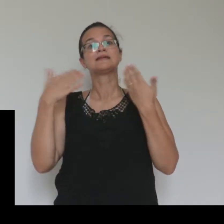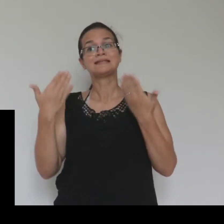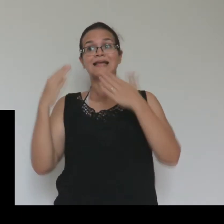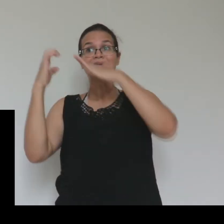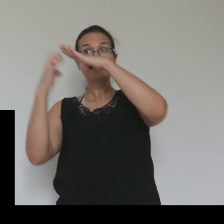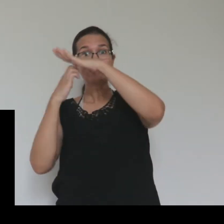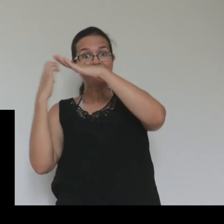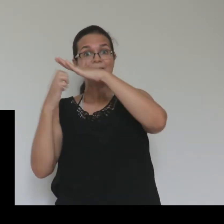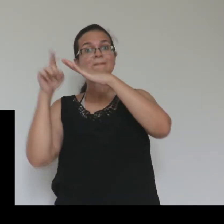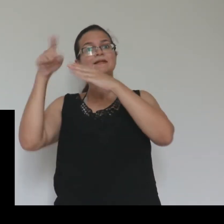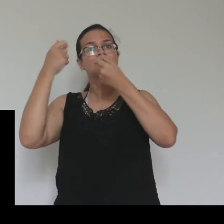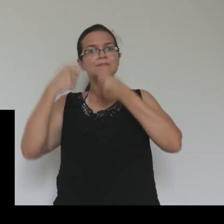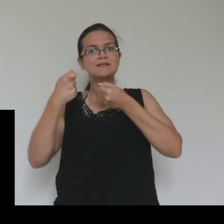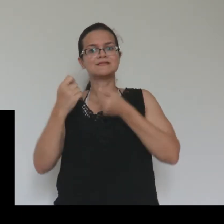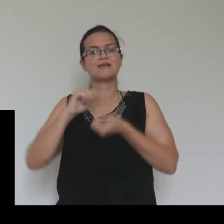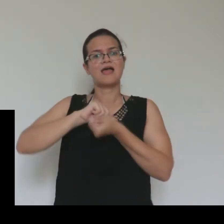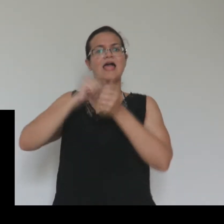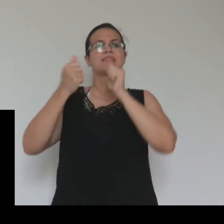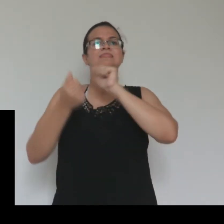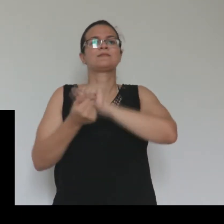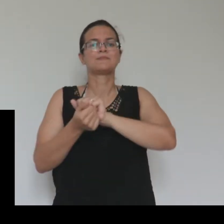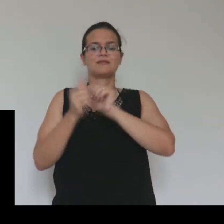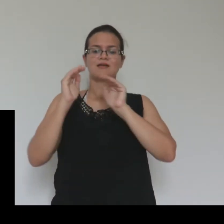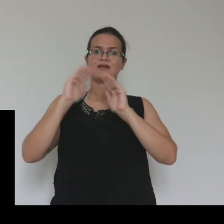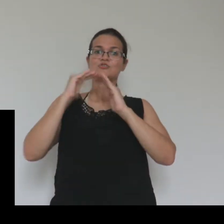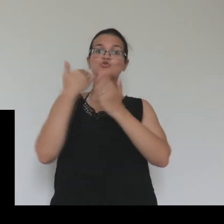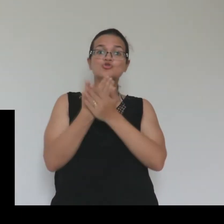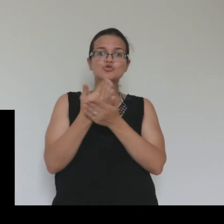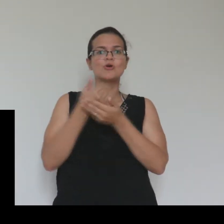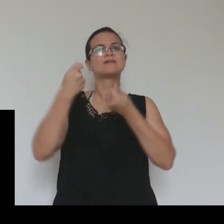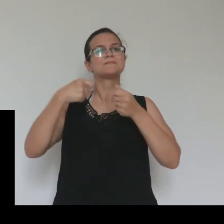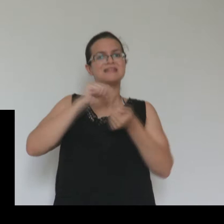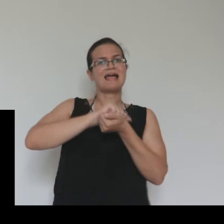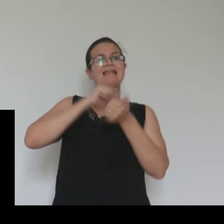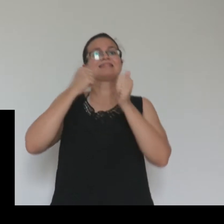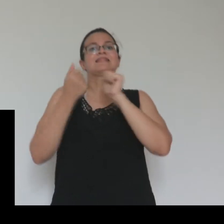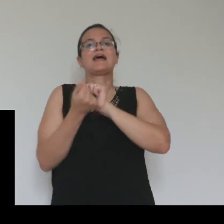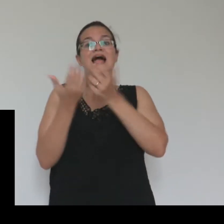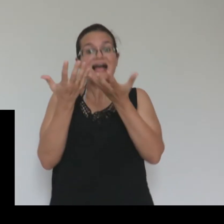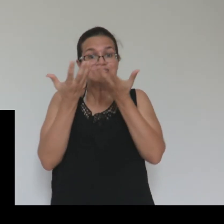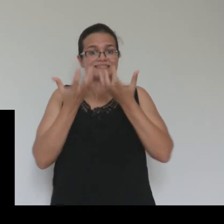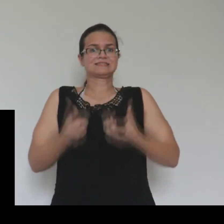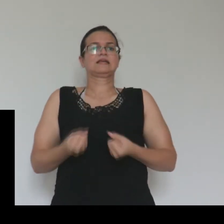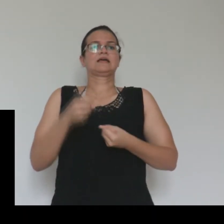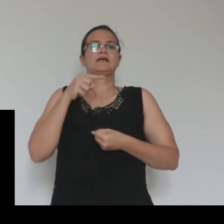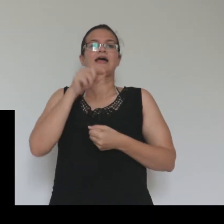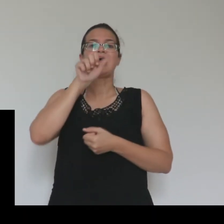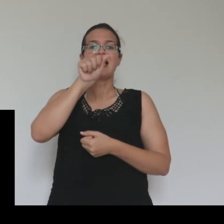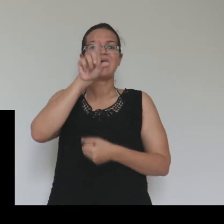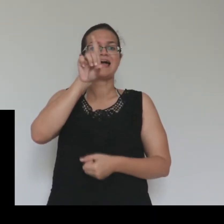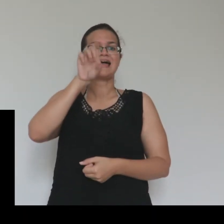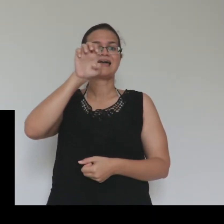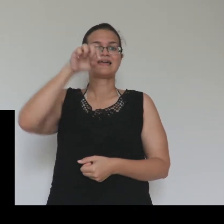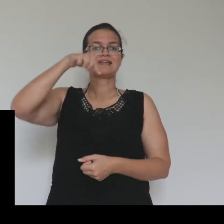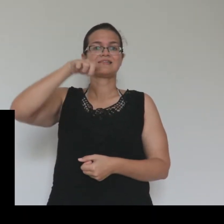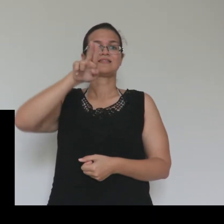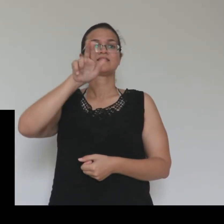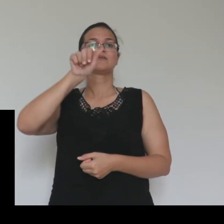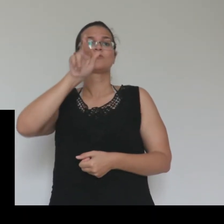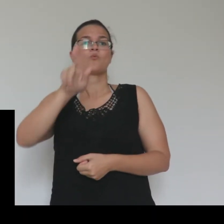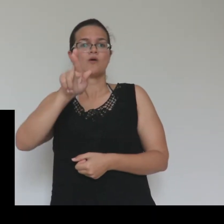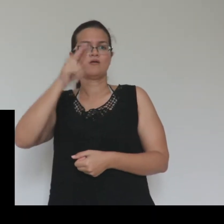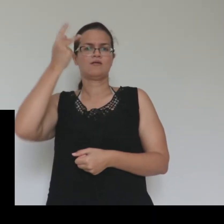se adequar, na verdade, né, se adequar aos surdos. E por que os surdos têm dificuldade de